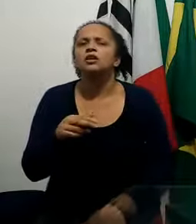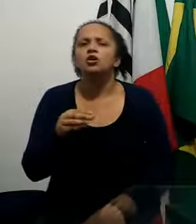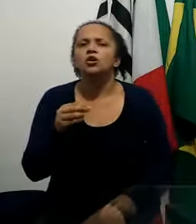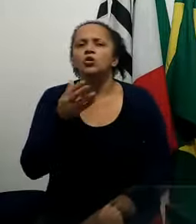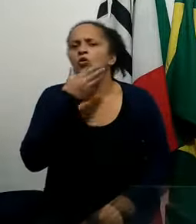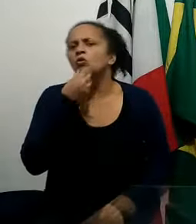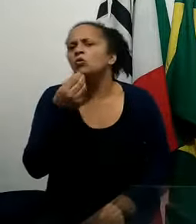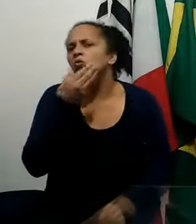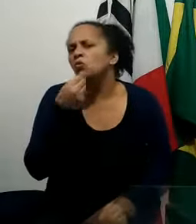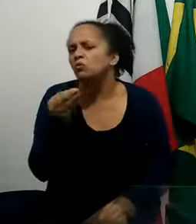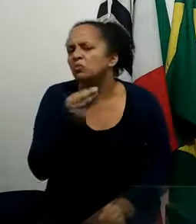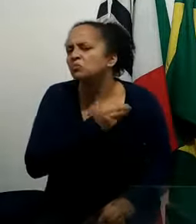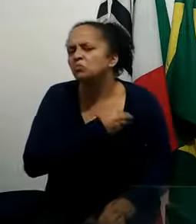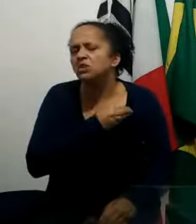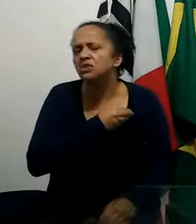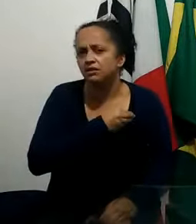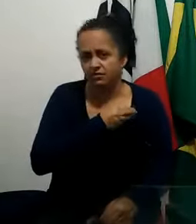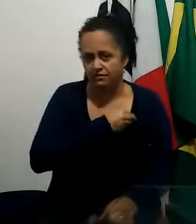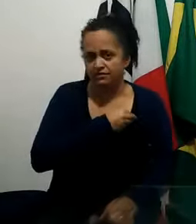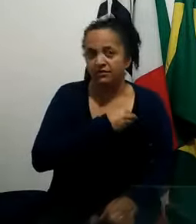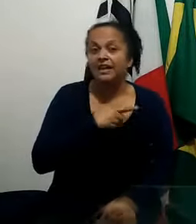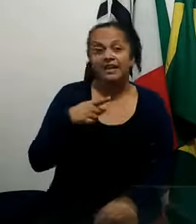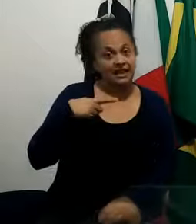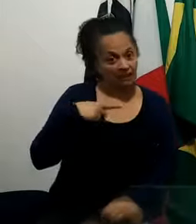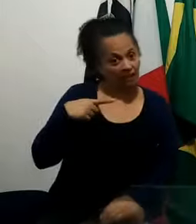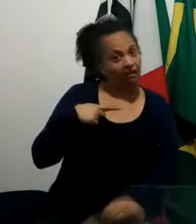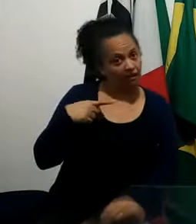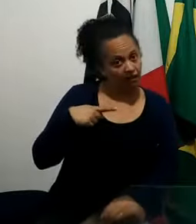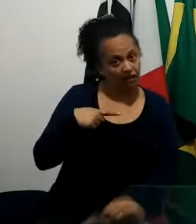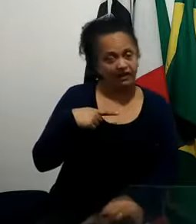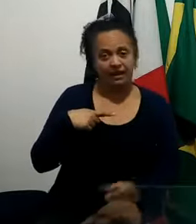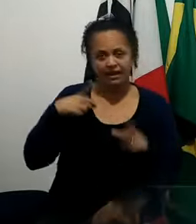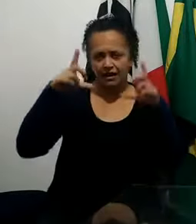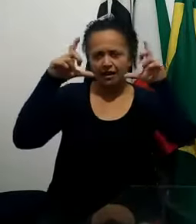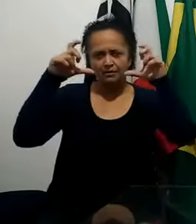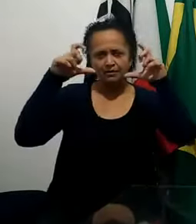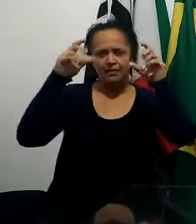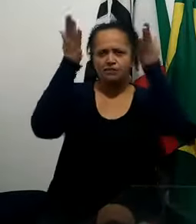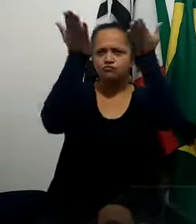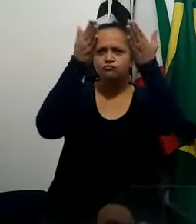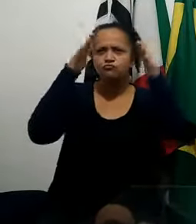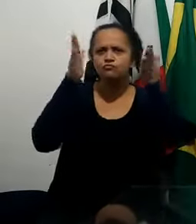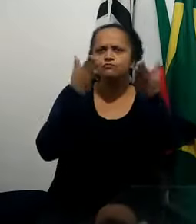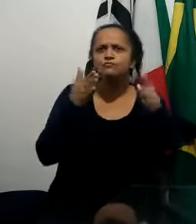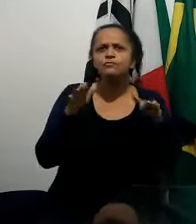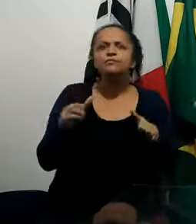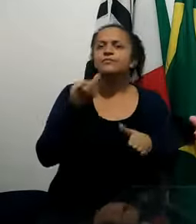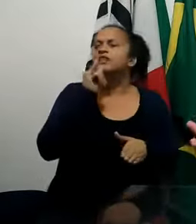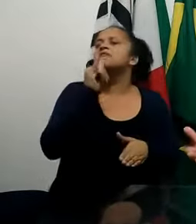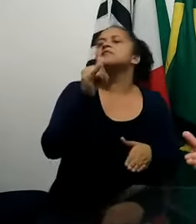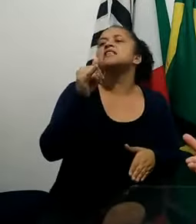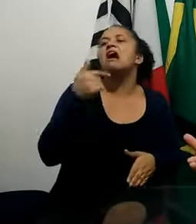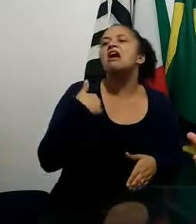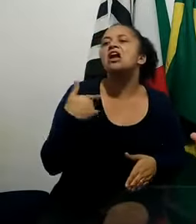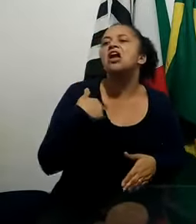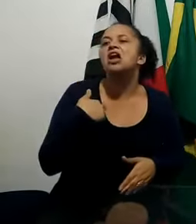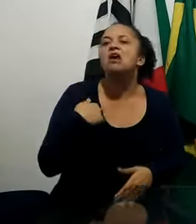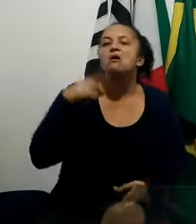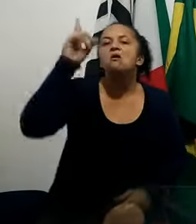uma imagem dele mesmo dentro do templo, vai se declarar Deus e vai exigir